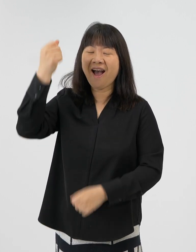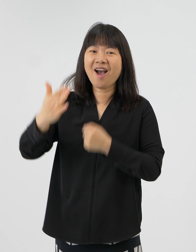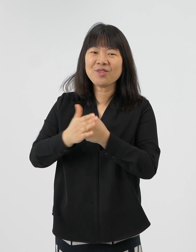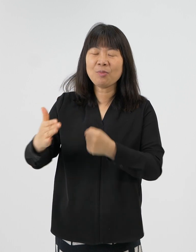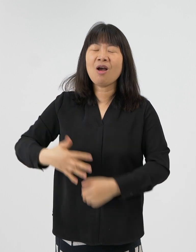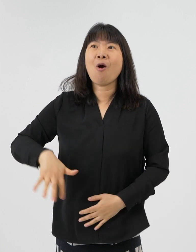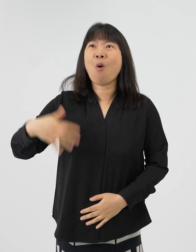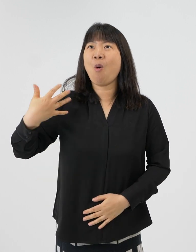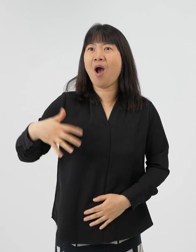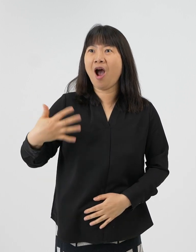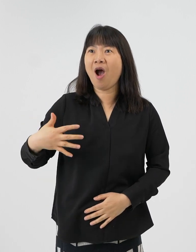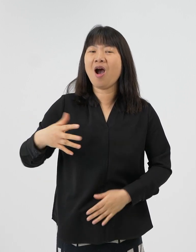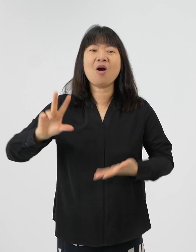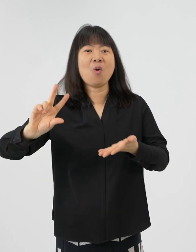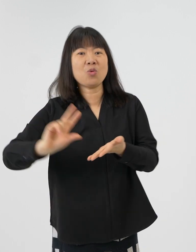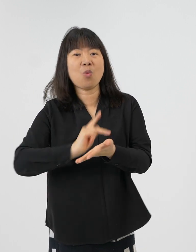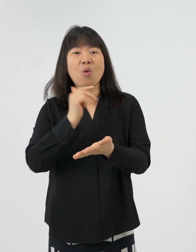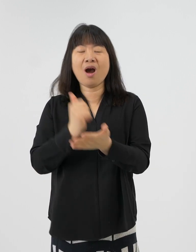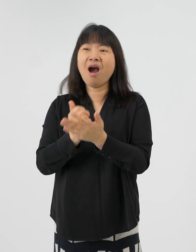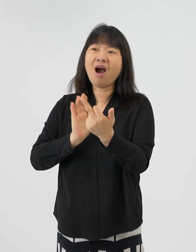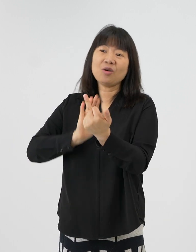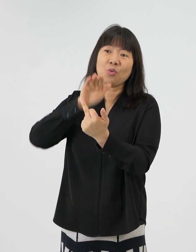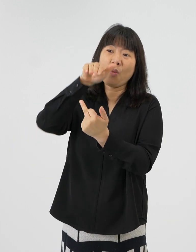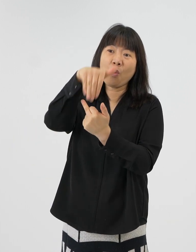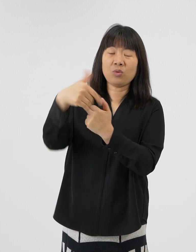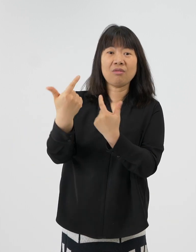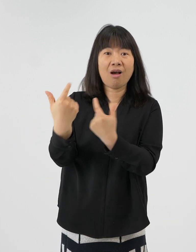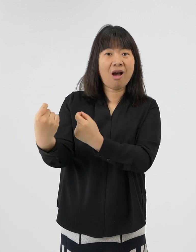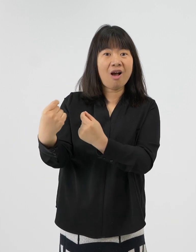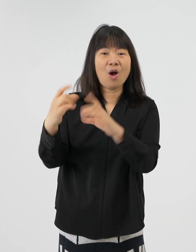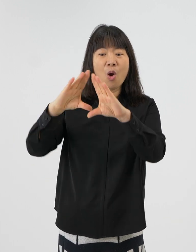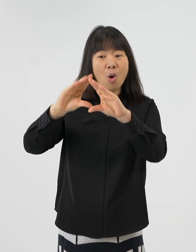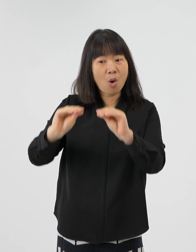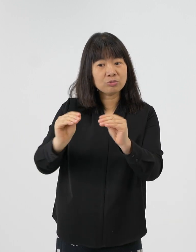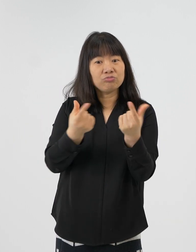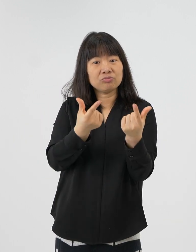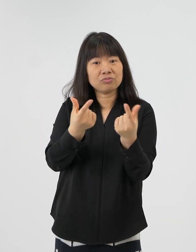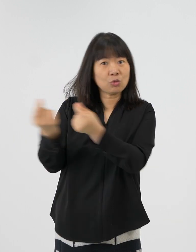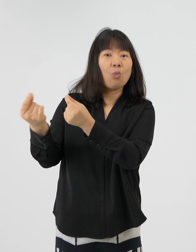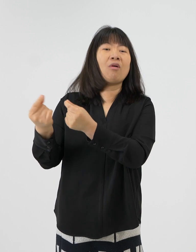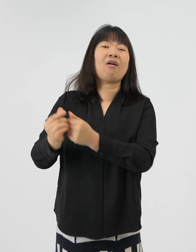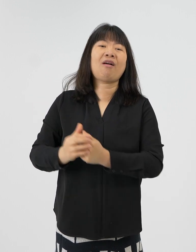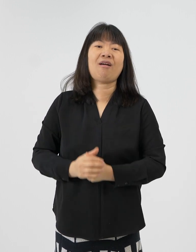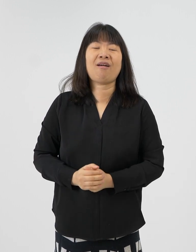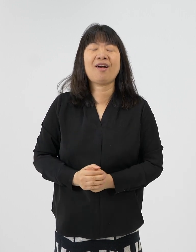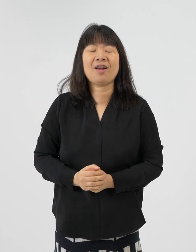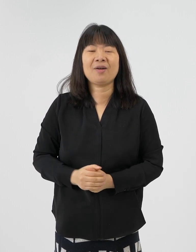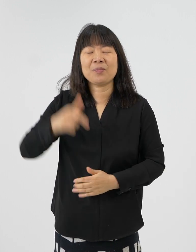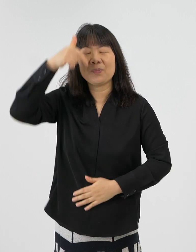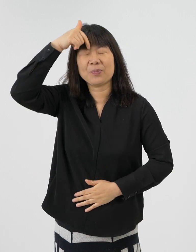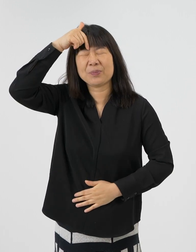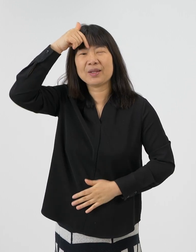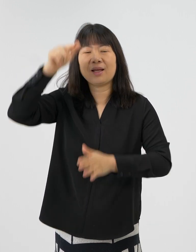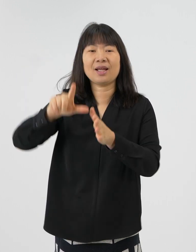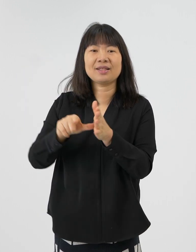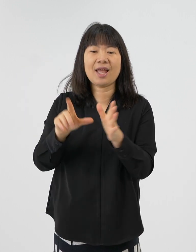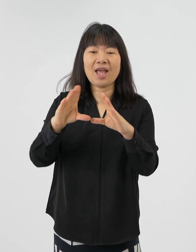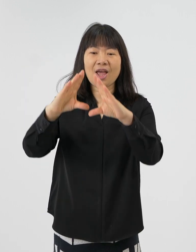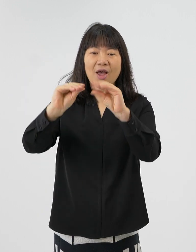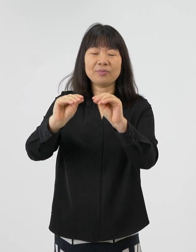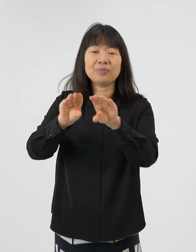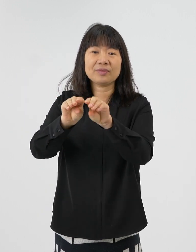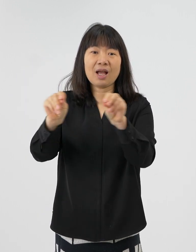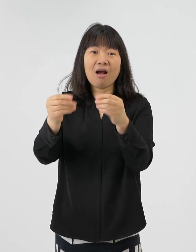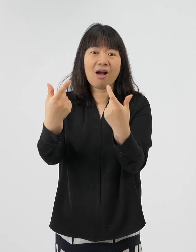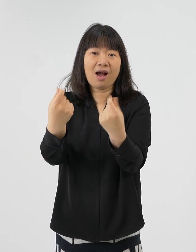자아내죠. 여호와의 동산 같고 애굽 땅과 같았더라. 고대 시대의 애굽 땅